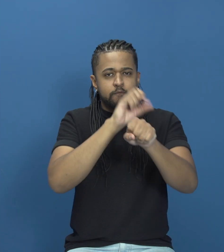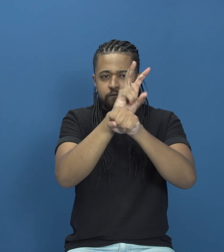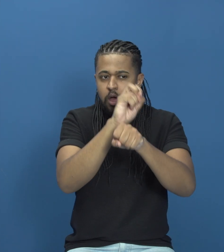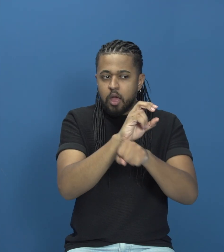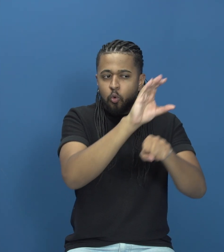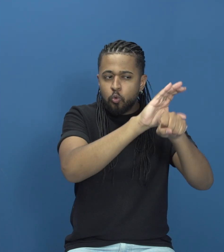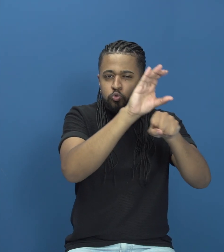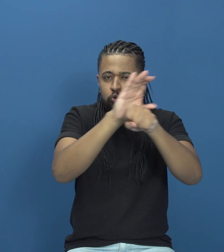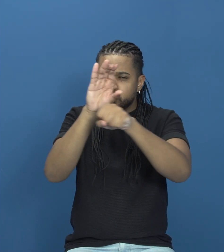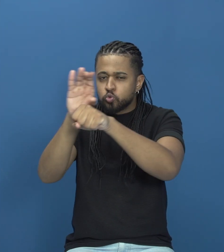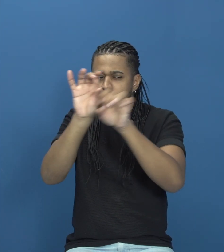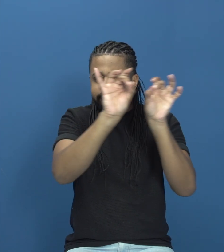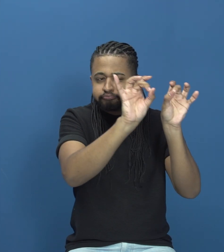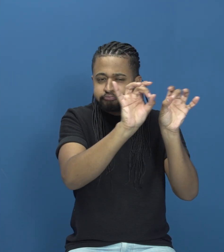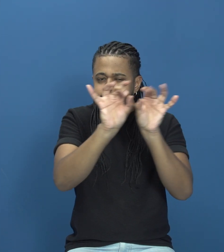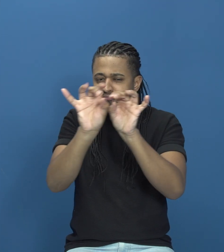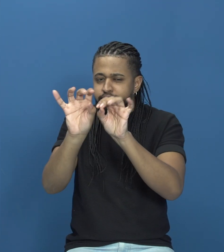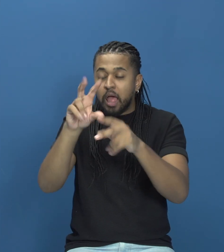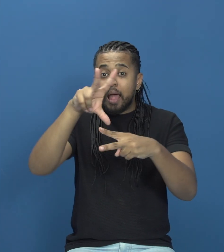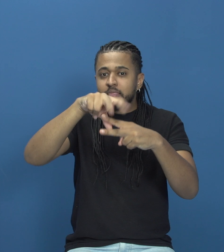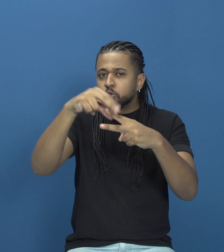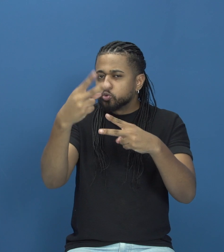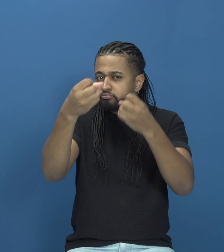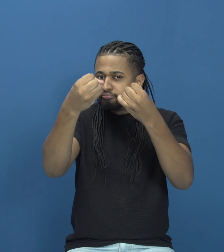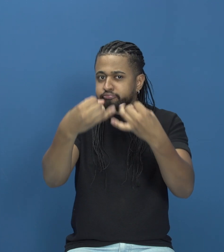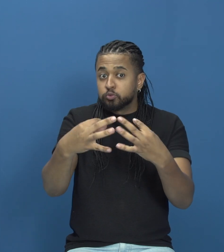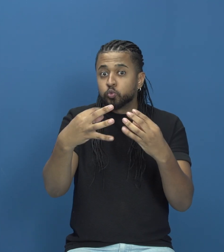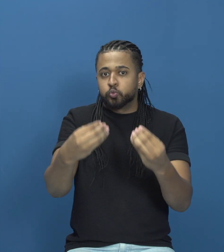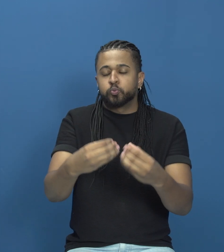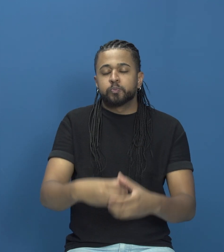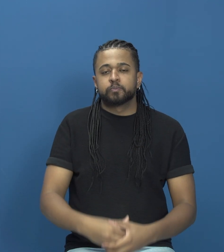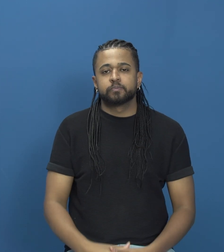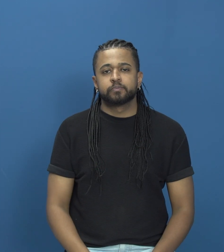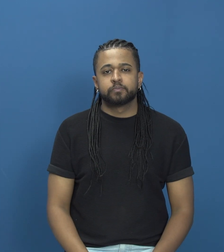por curso estabelecida no anexo 2 do presente edital.